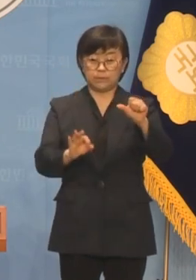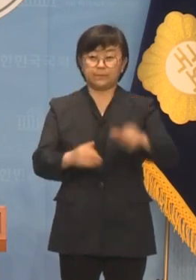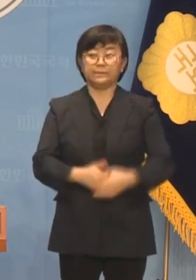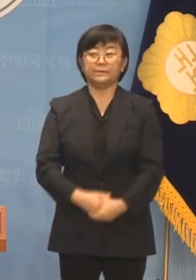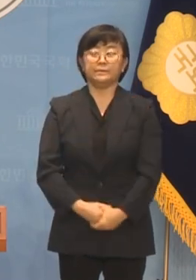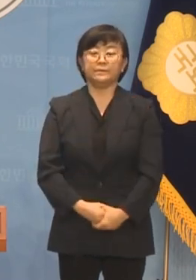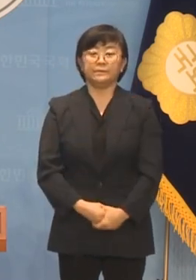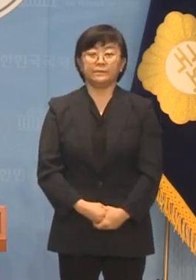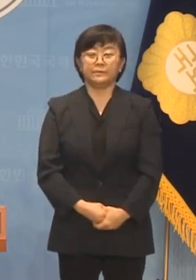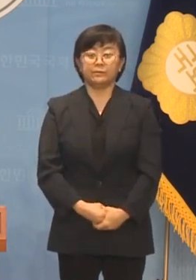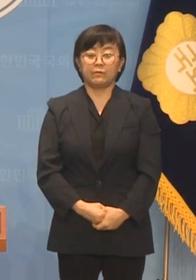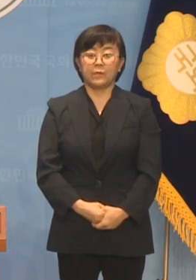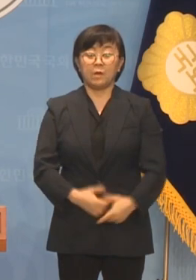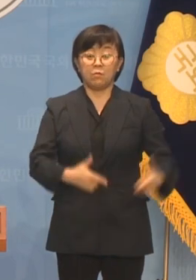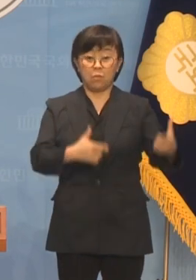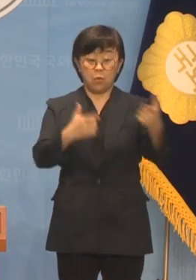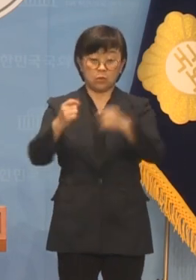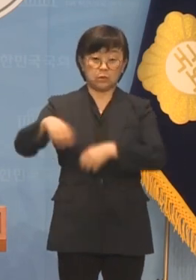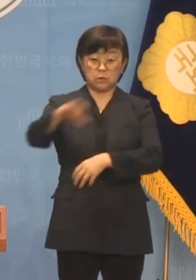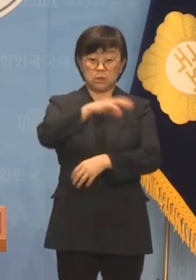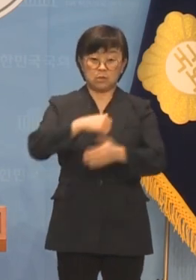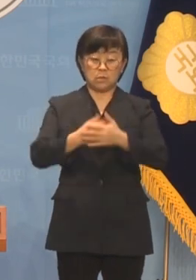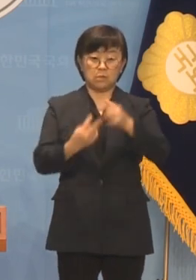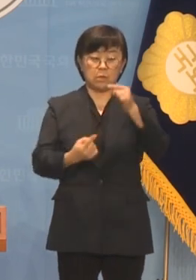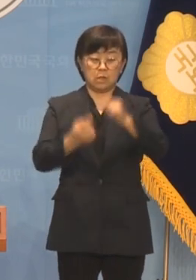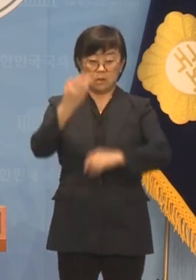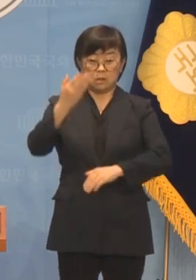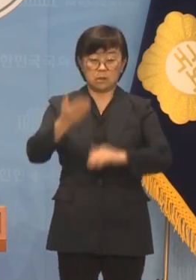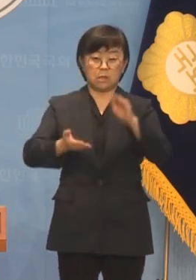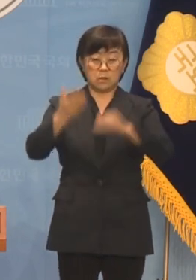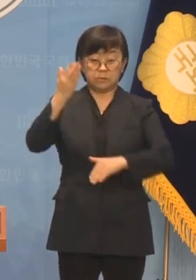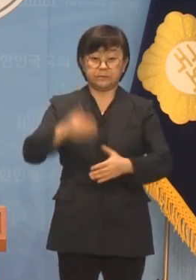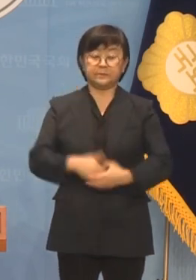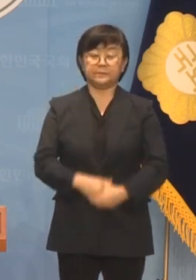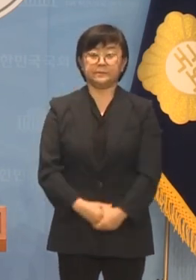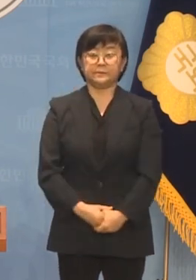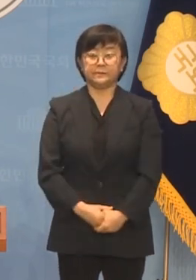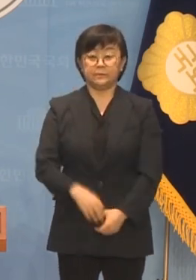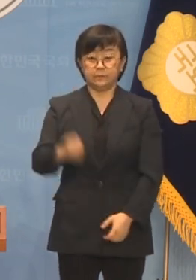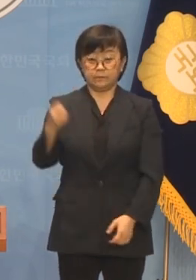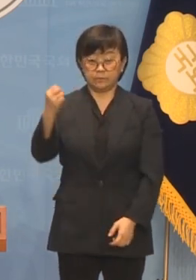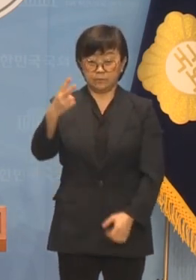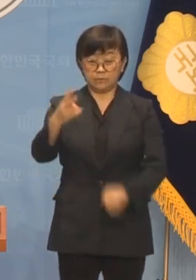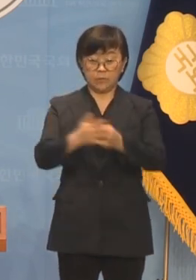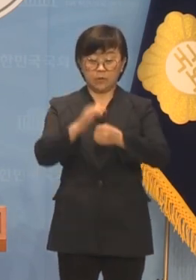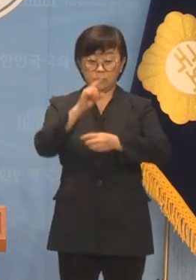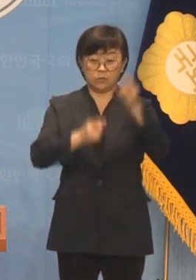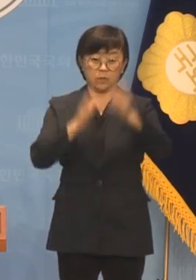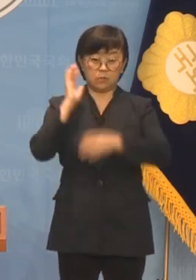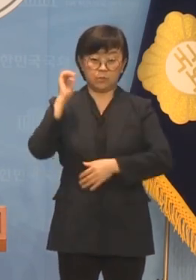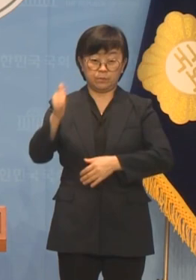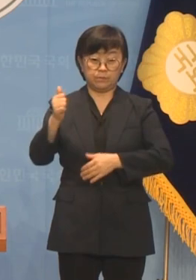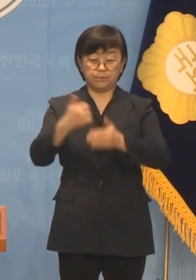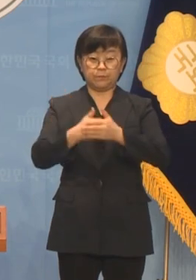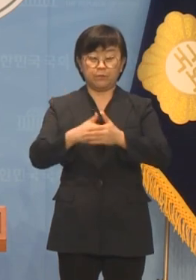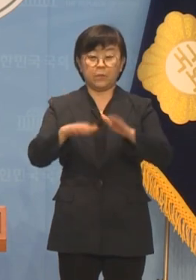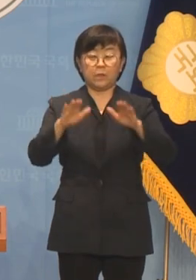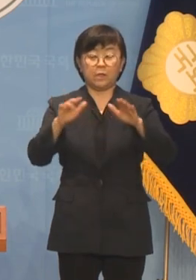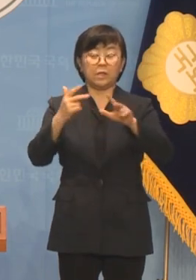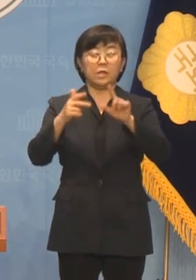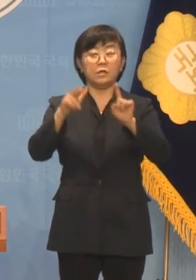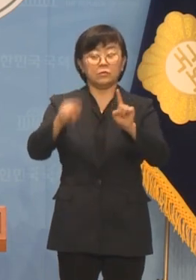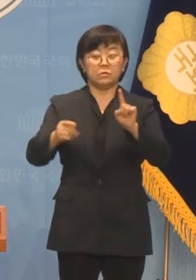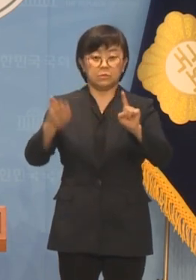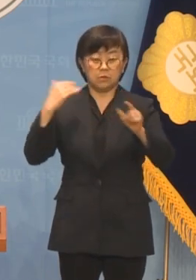달했습니다. 모든 지역에서 과반이 넘었습니다. 더욱이 윤 대통령은 불과 일주일